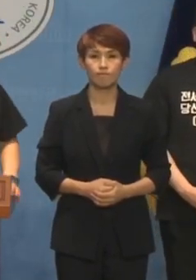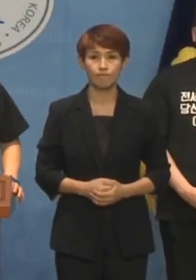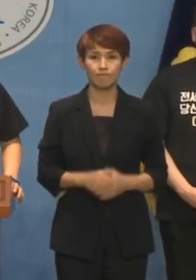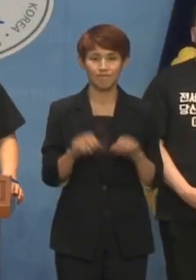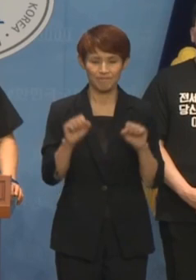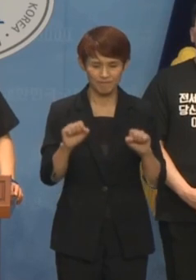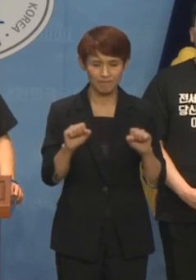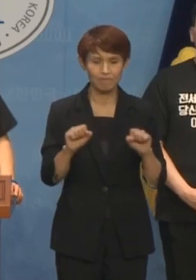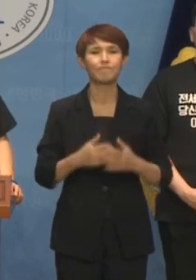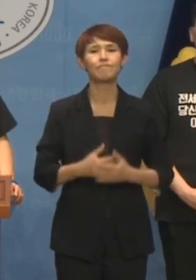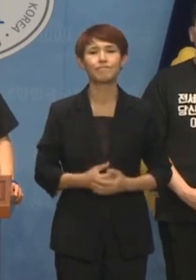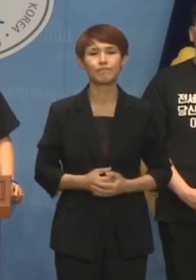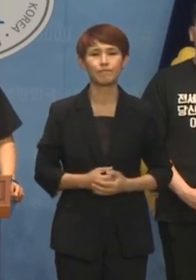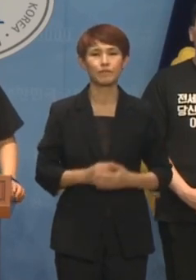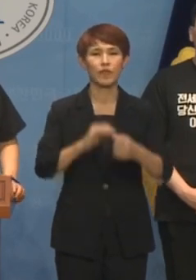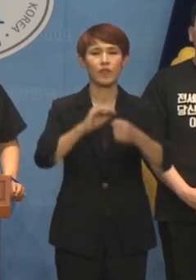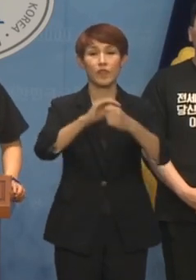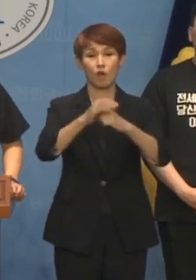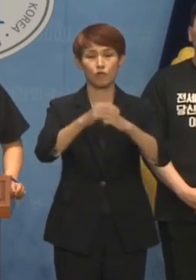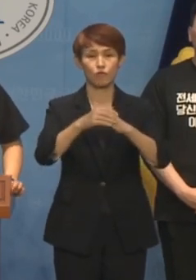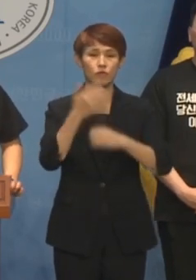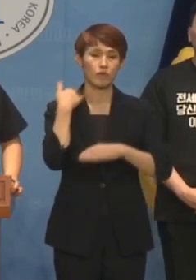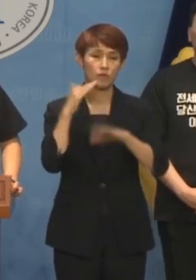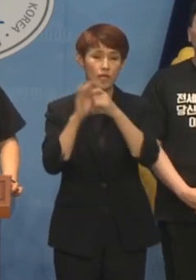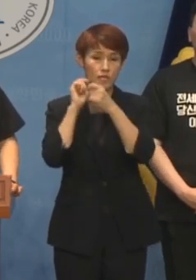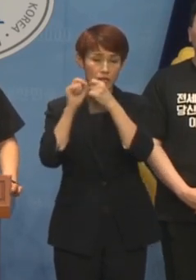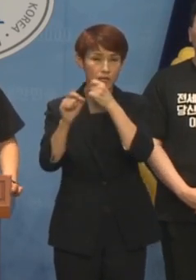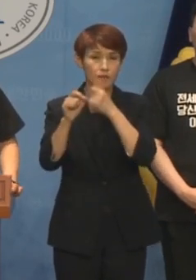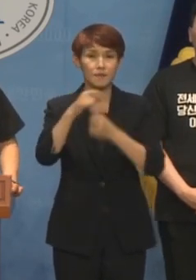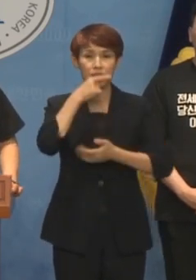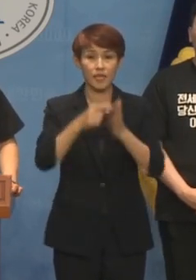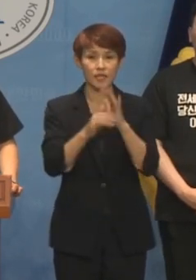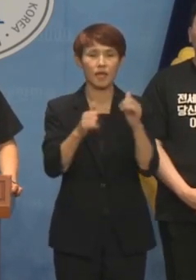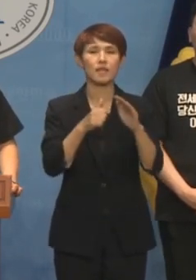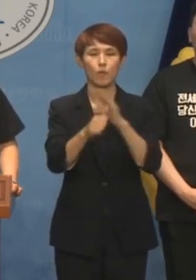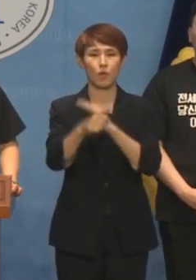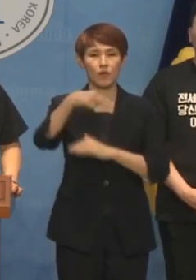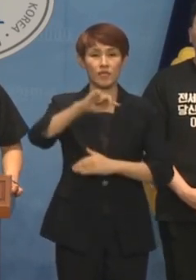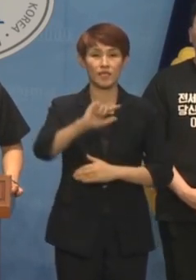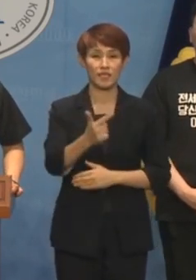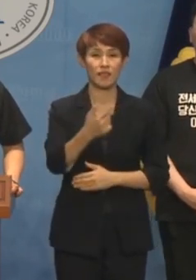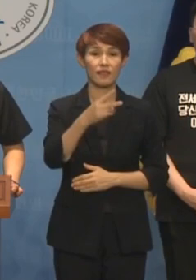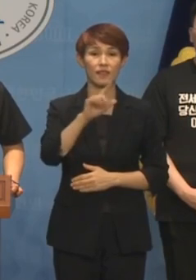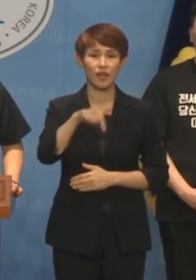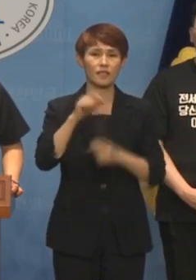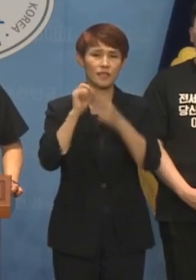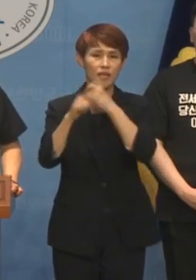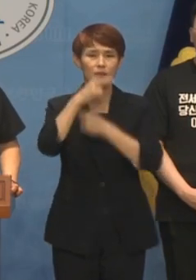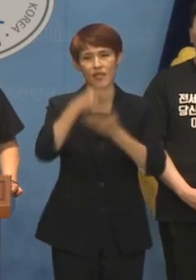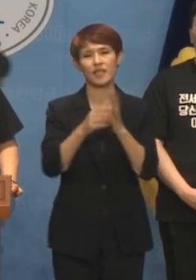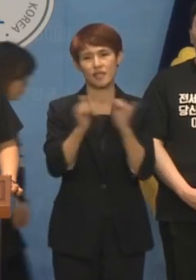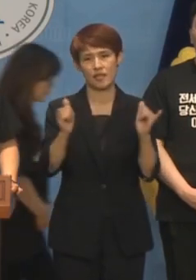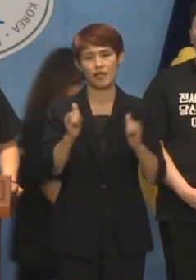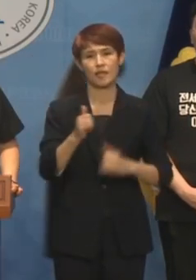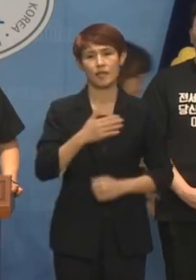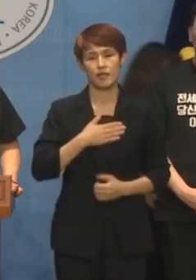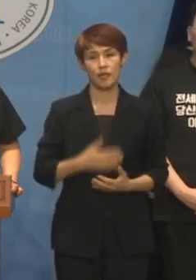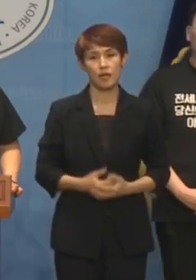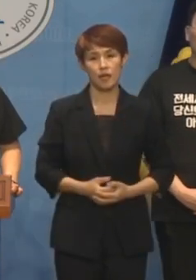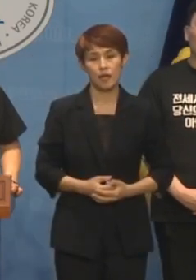안녕하세요. 저는 대구 전세 사기 피해자 대표이자 신탁 사기 피해자 대표 정태훈입니다.